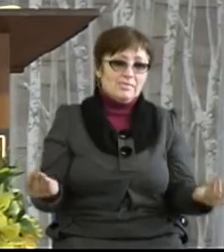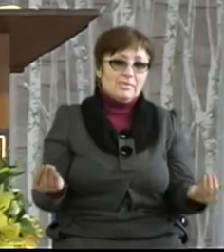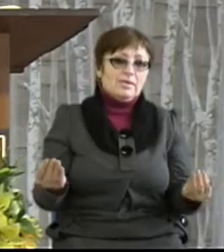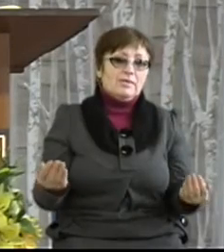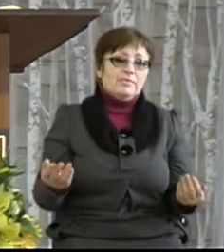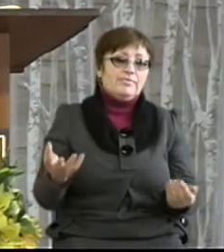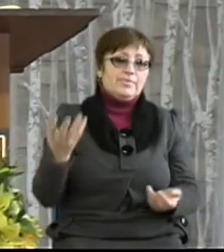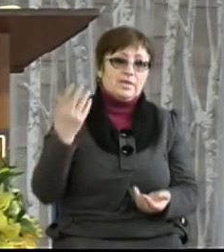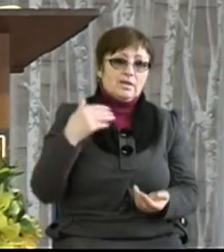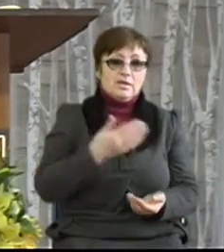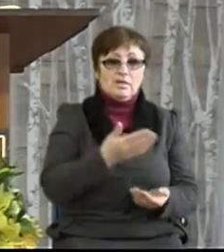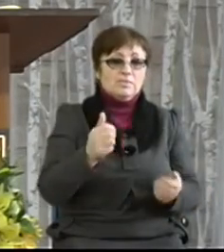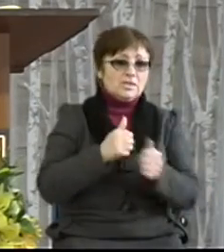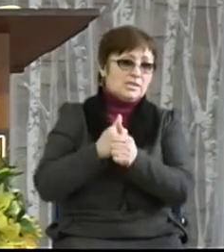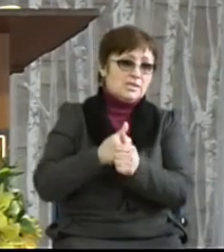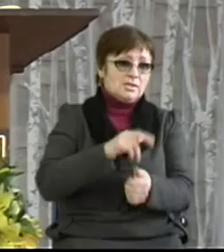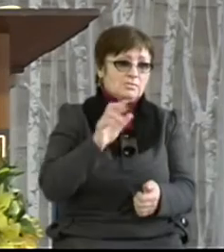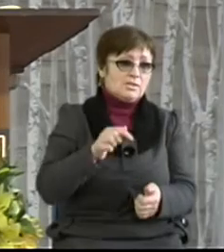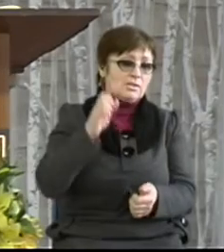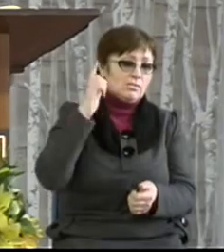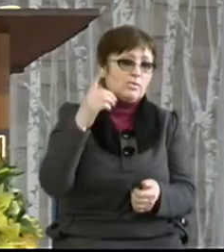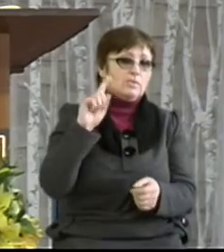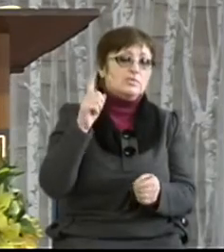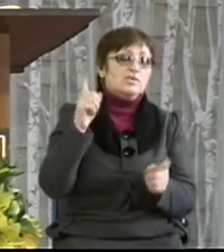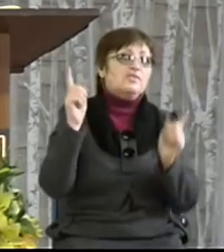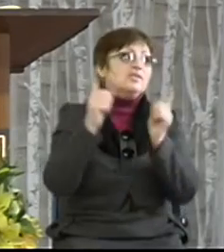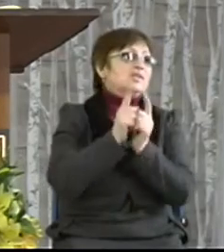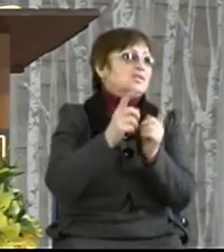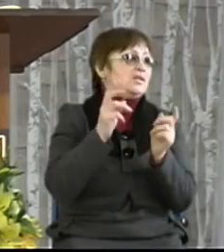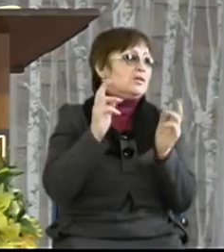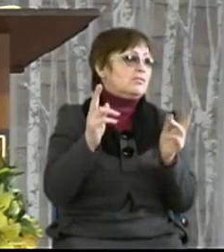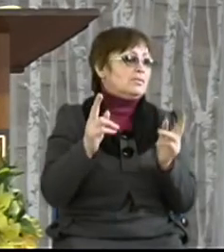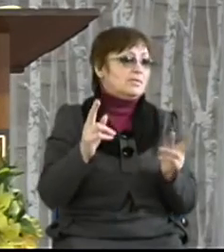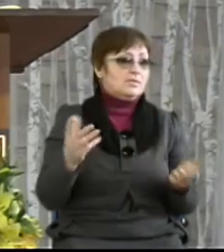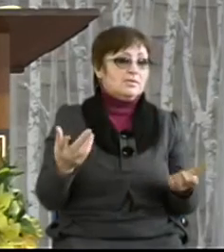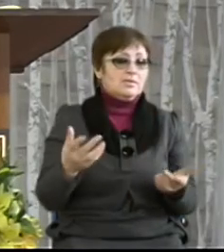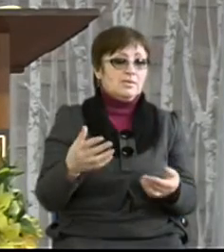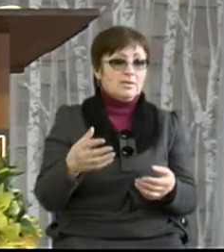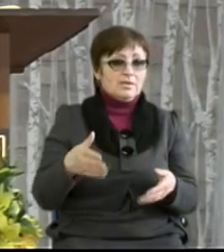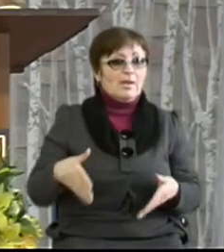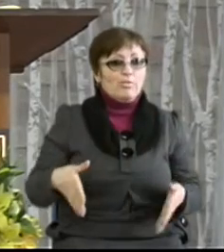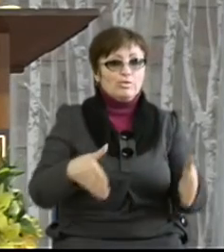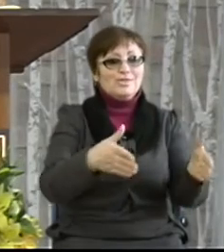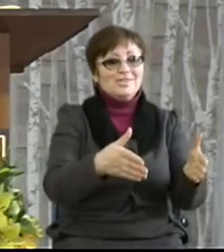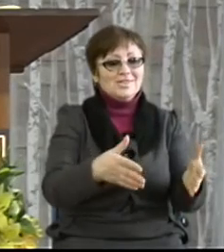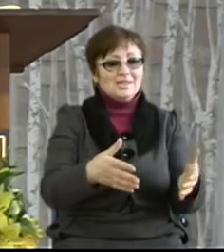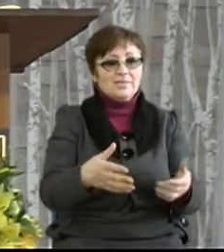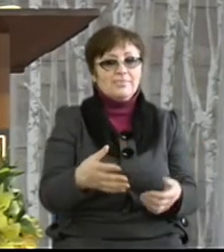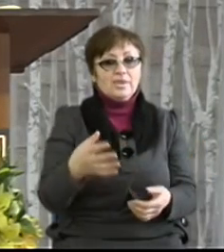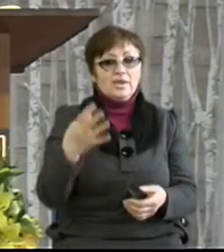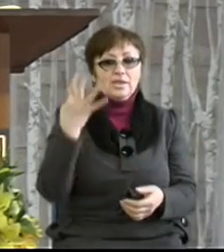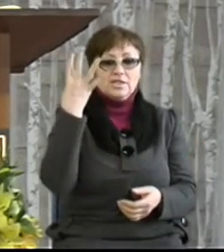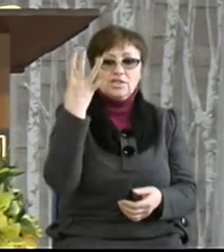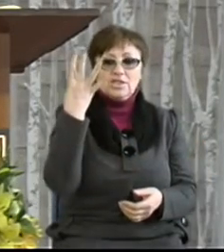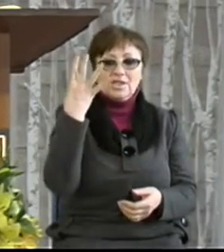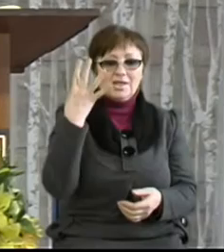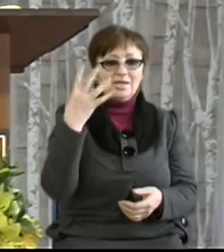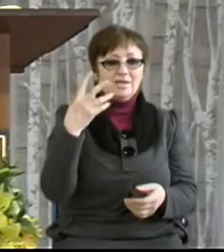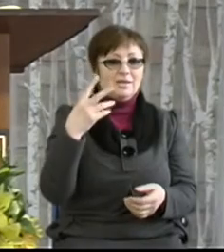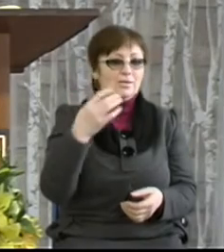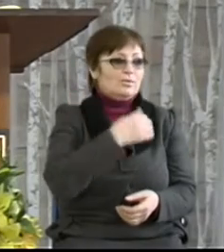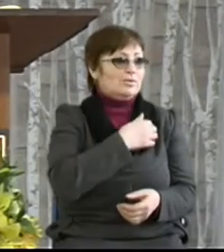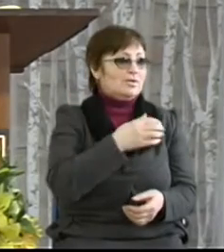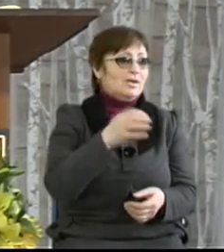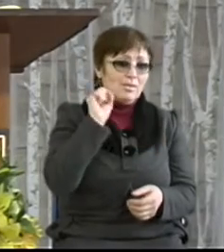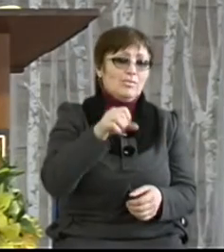И когда мы следуем за Богом, с чем нам приходится сталкиваться? В принципе, хотел отметить, может быть, кратко 4 всего момента. Можно заметить